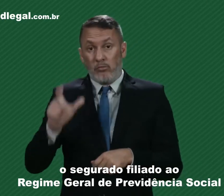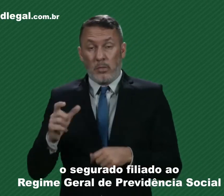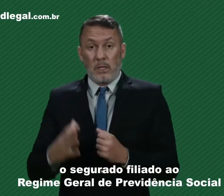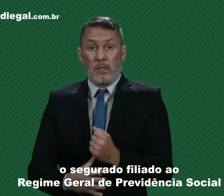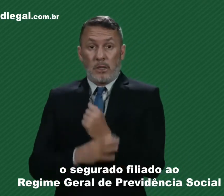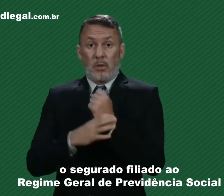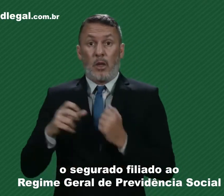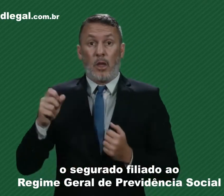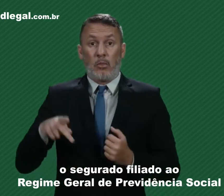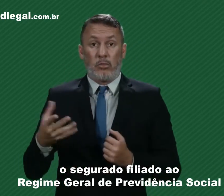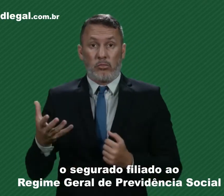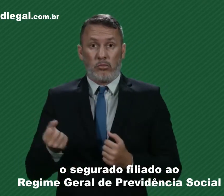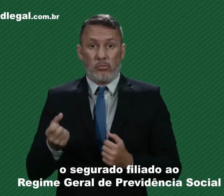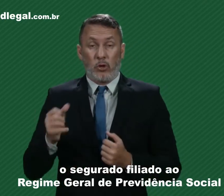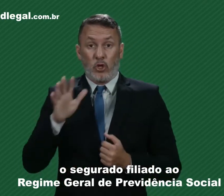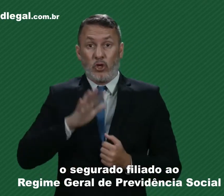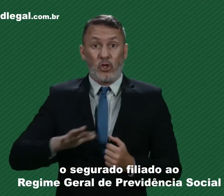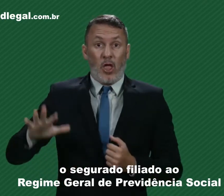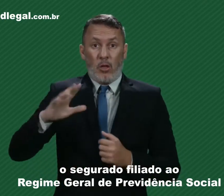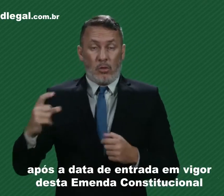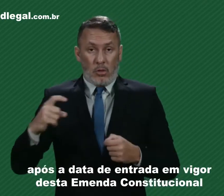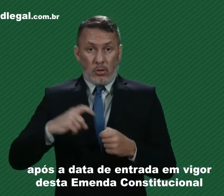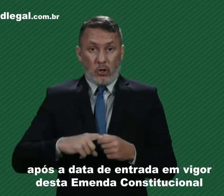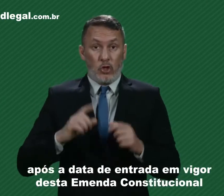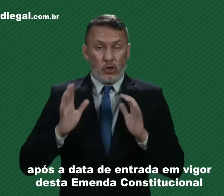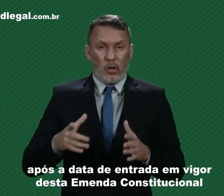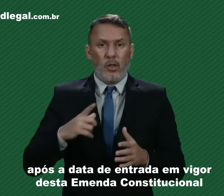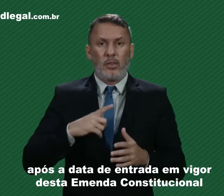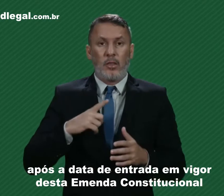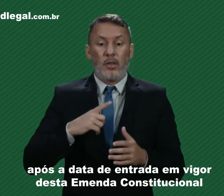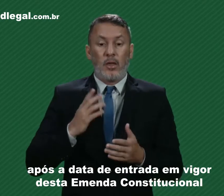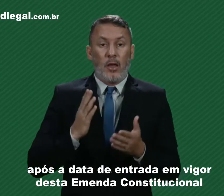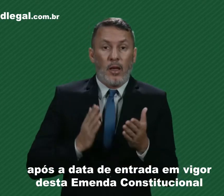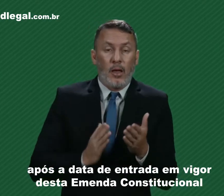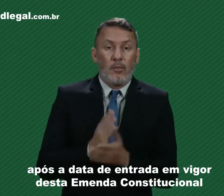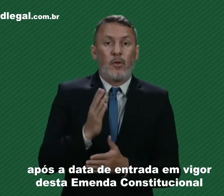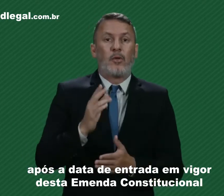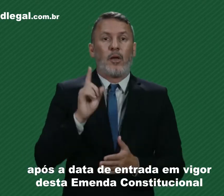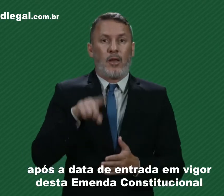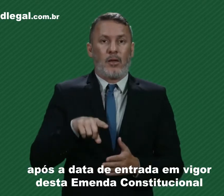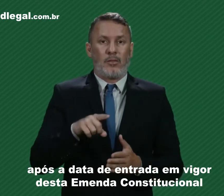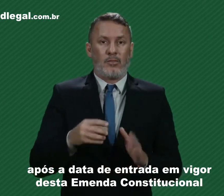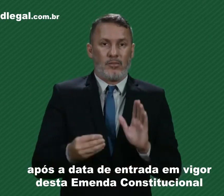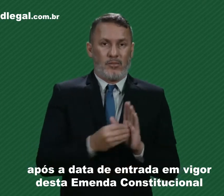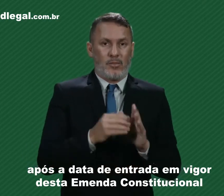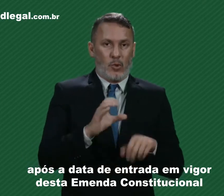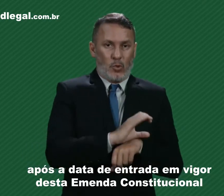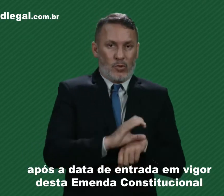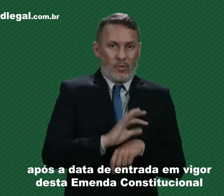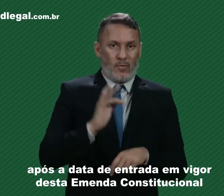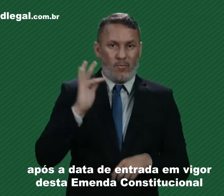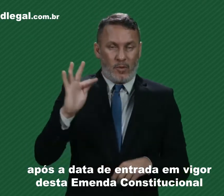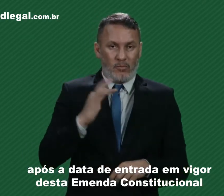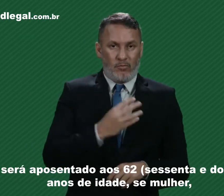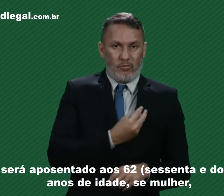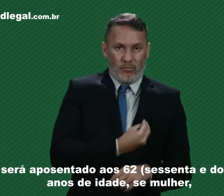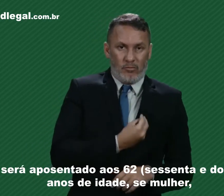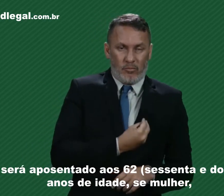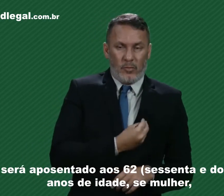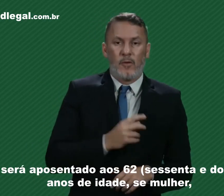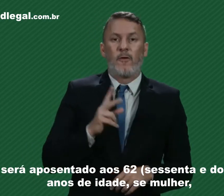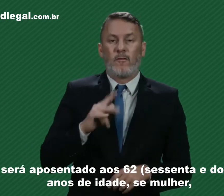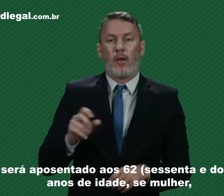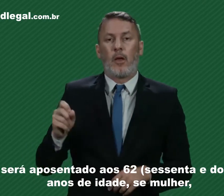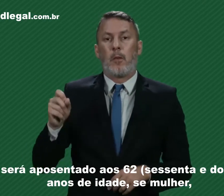ao regime geral de previdência social após a data de entrada em vigor desta emenda constitucional